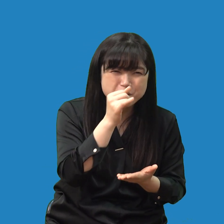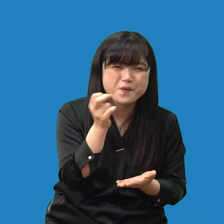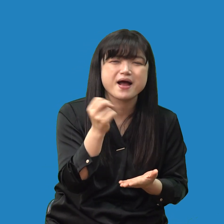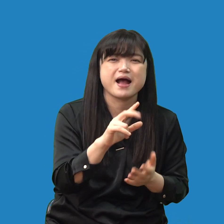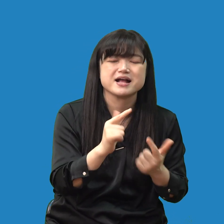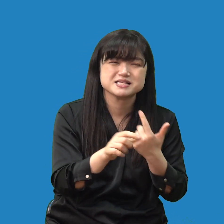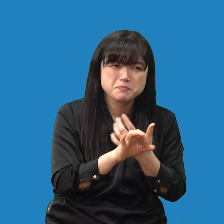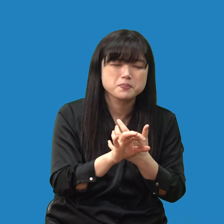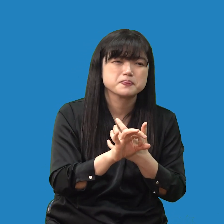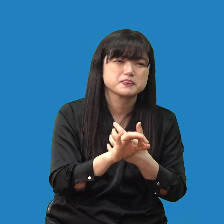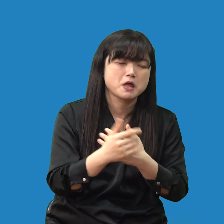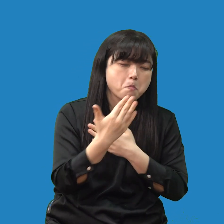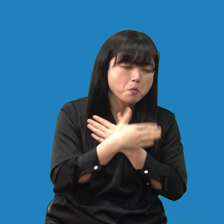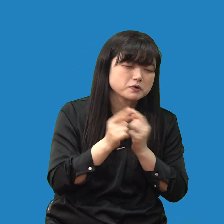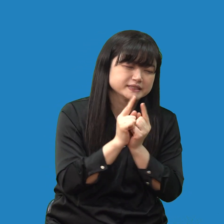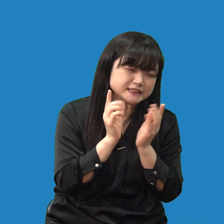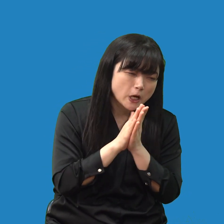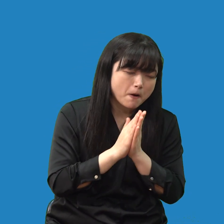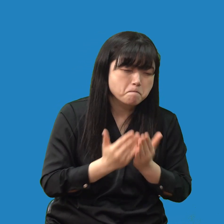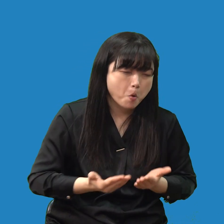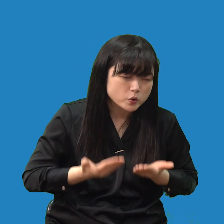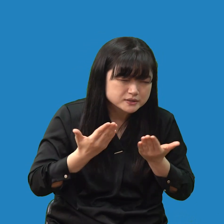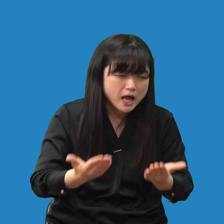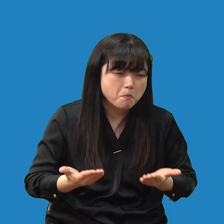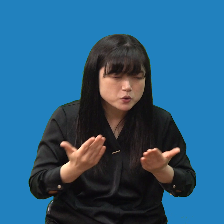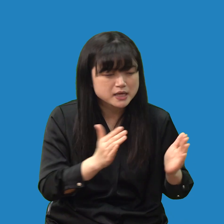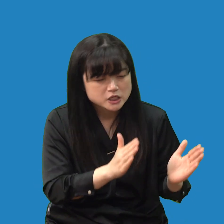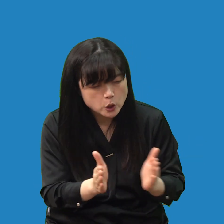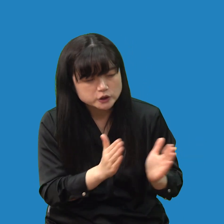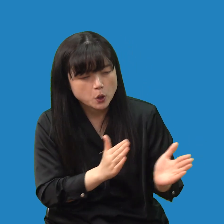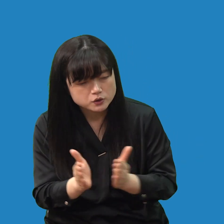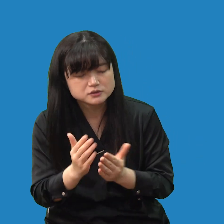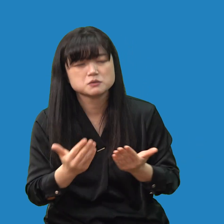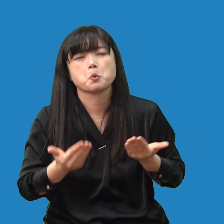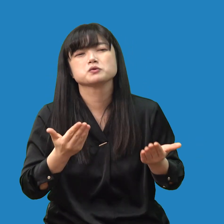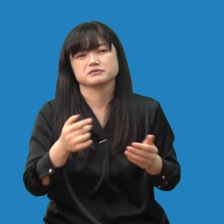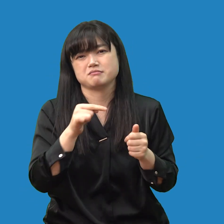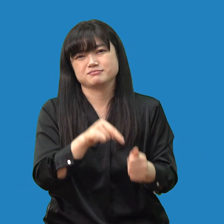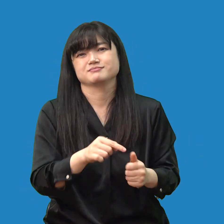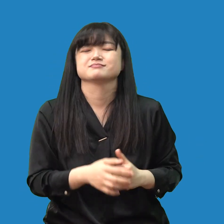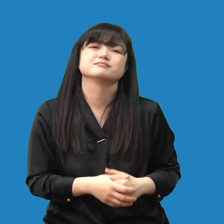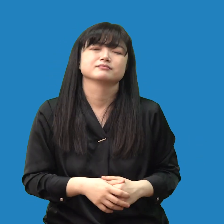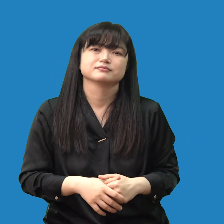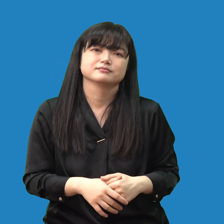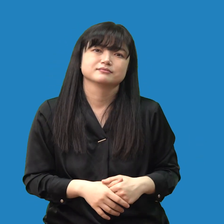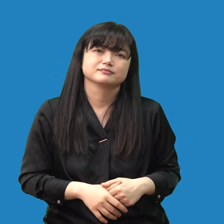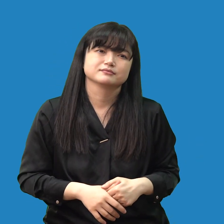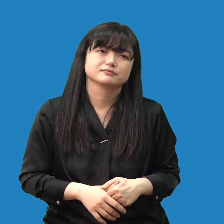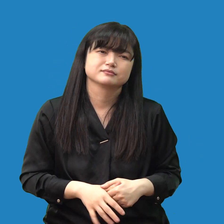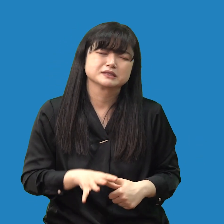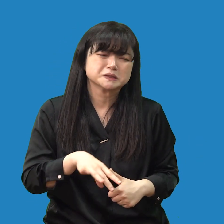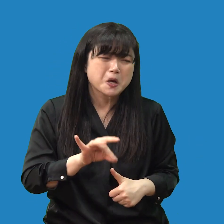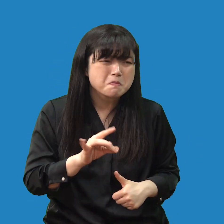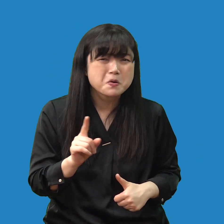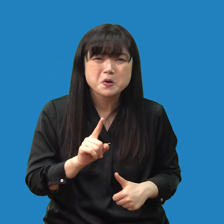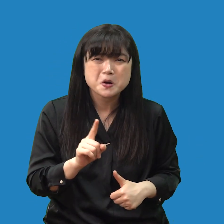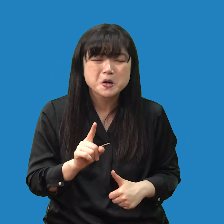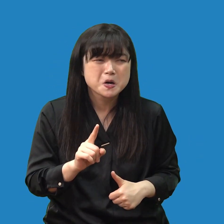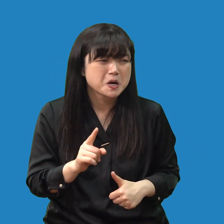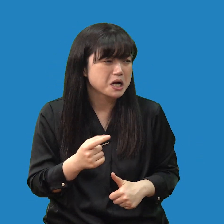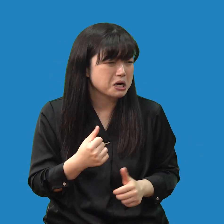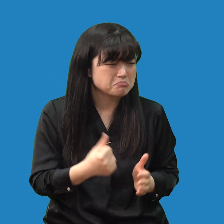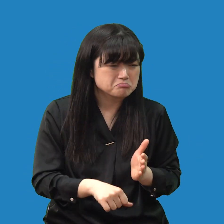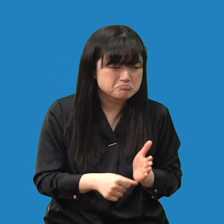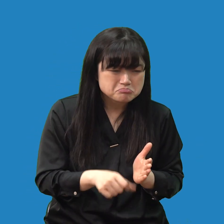하고요, 또 그게 아니면 몸으로 와서 그 물건들 정리하는 일도 하도록 했습니다. 처음에 갔을 때